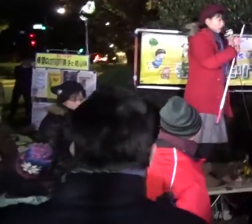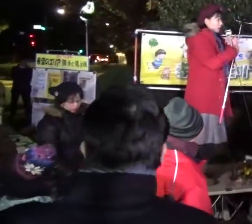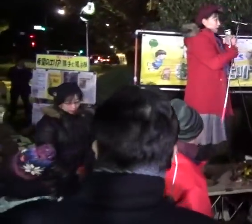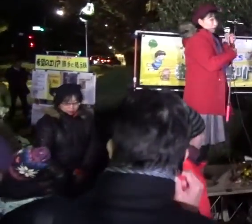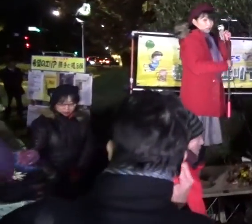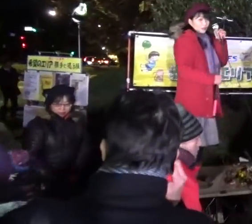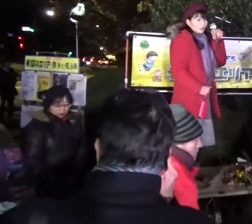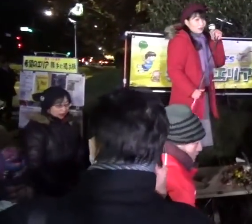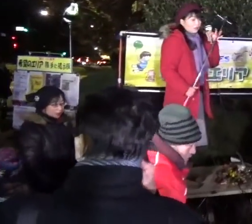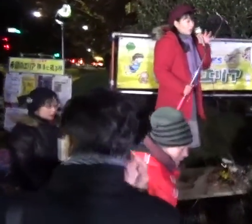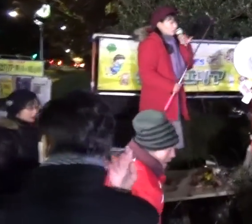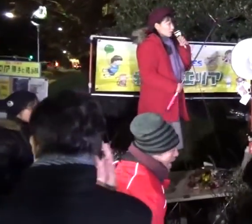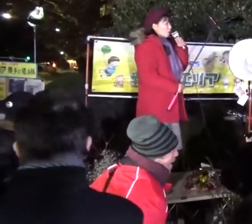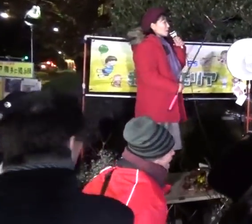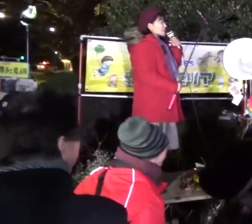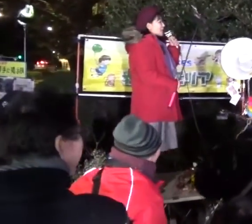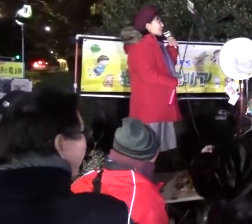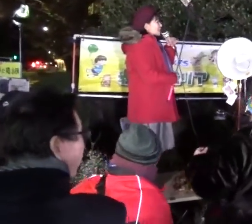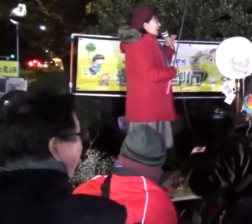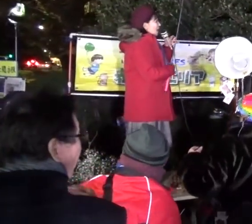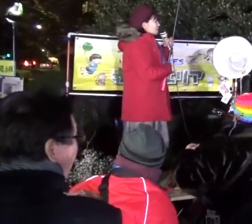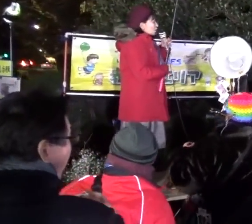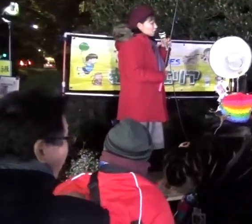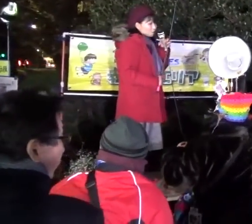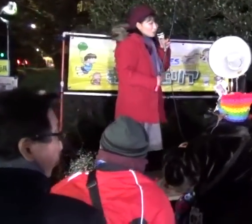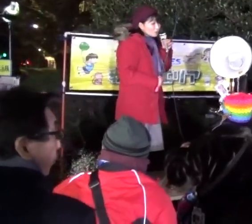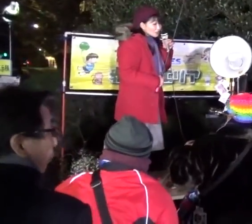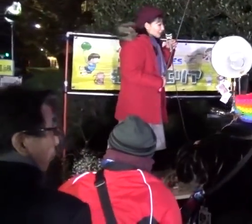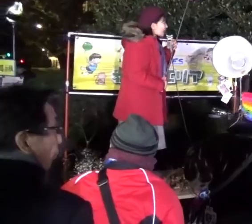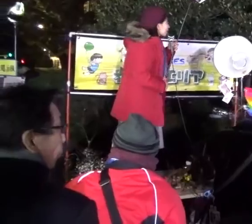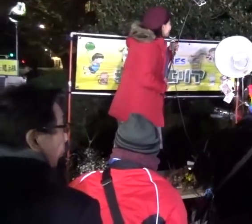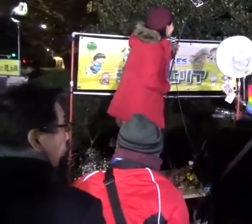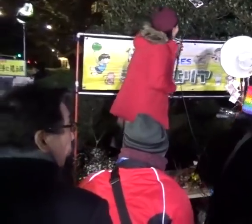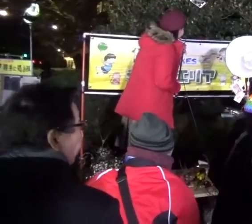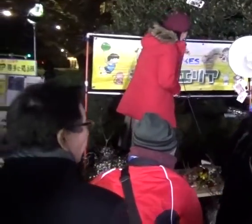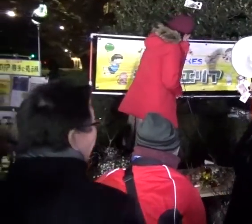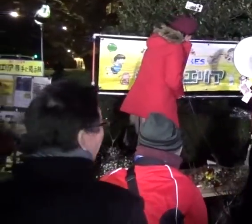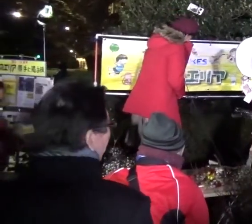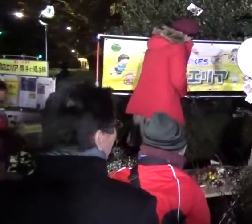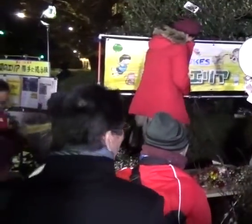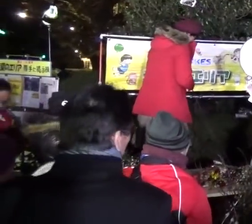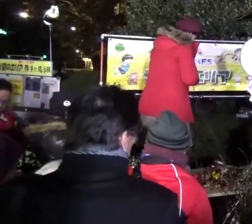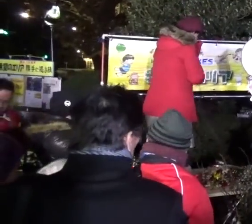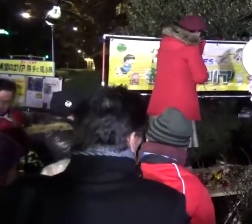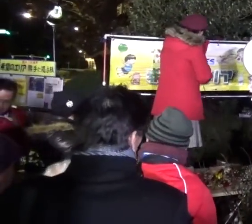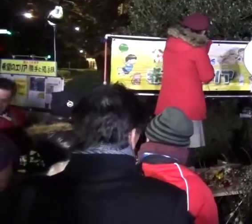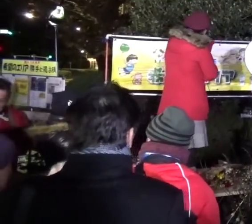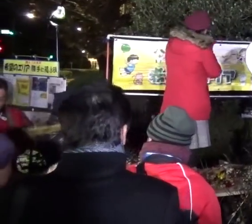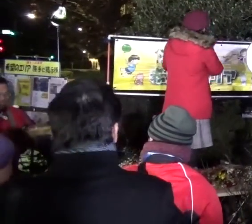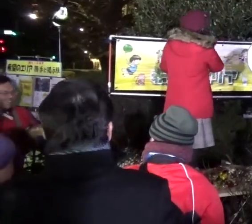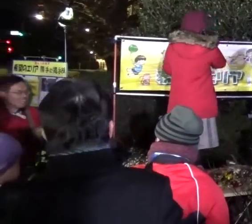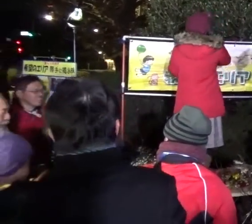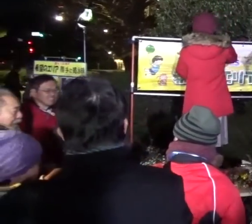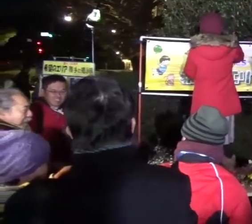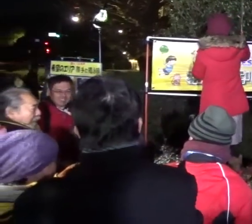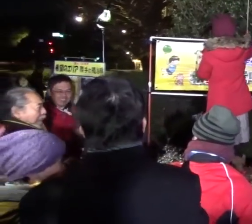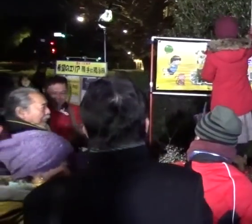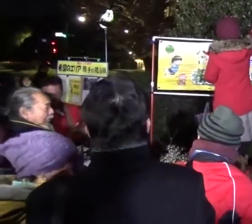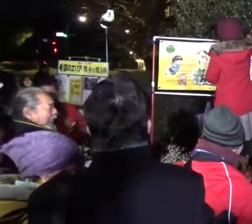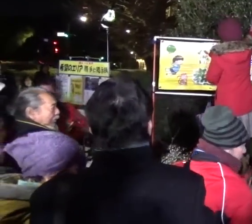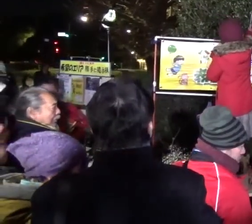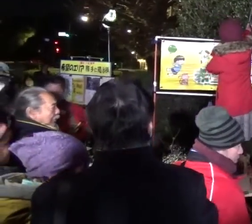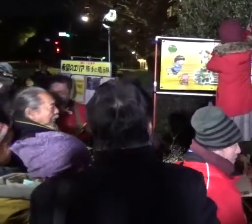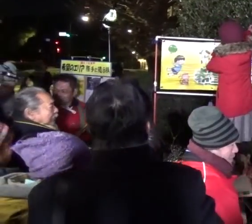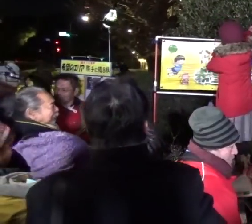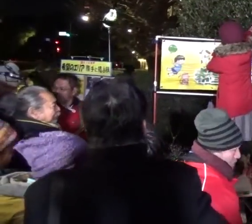な。 わからん、やってみると 。ゴミさんにさ、ちょっとプロの力もさ、借りてさ。 借りようね、借りようね。ゴミさんお願い